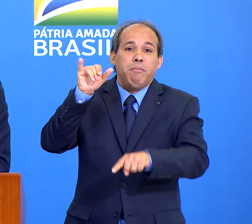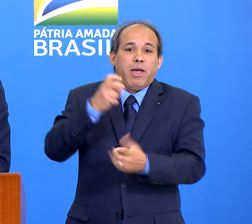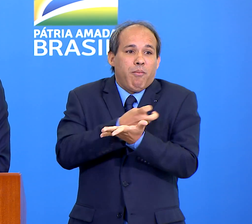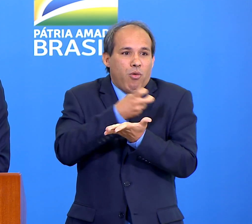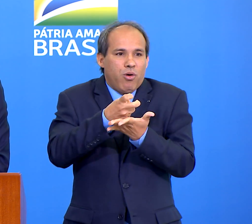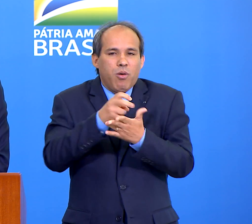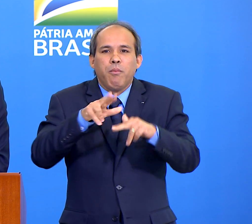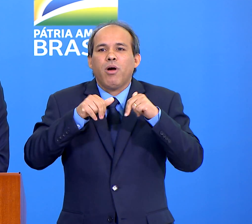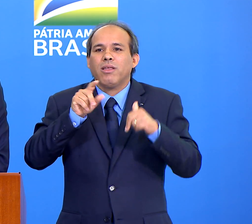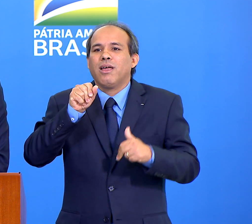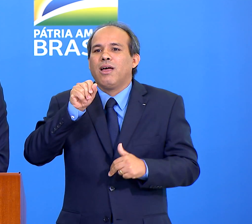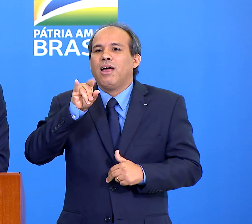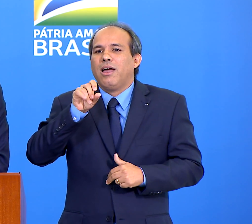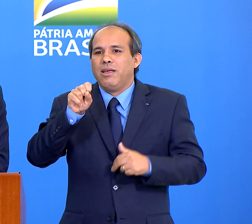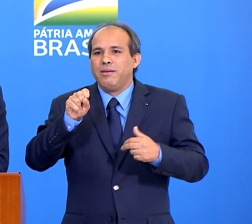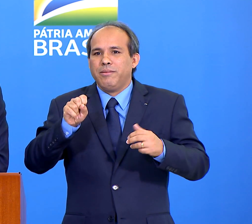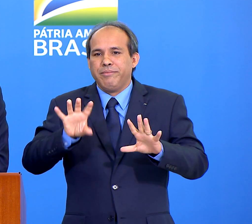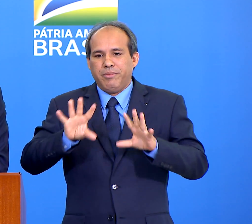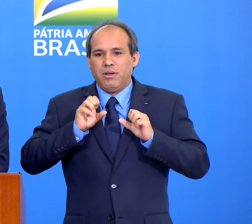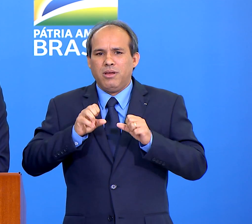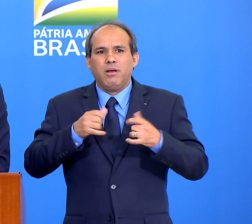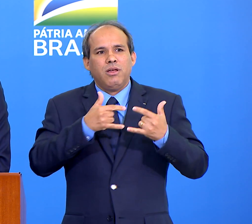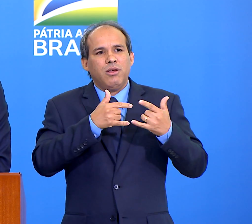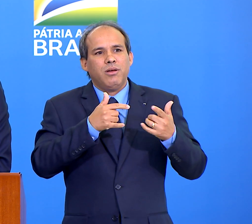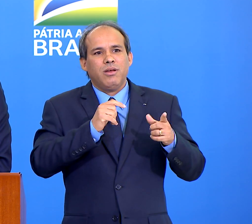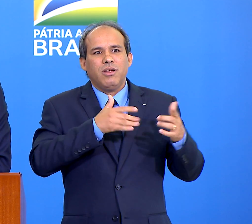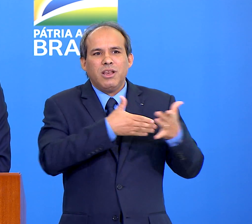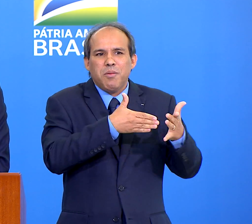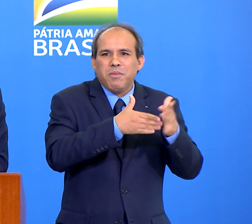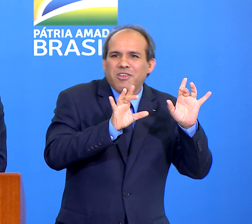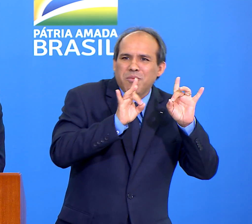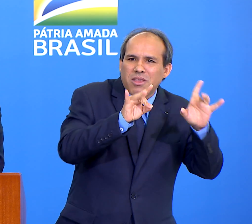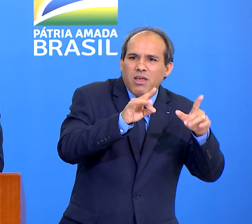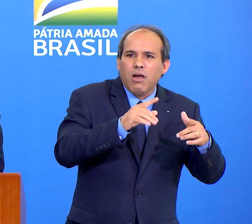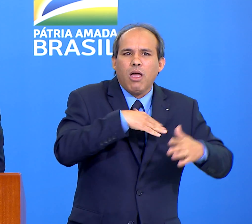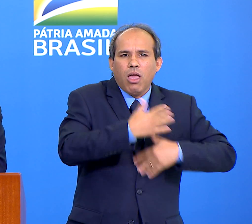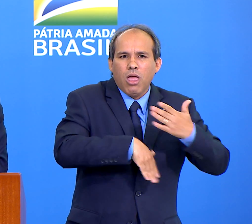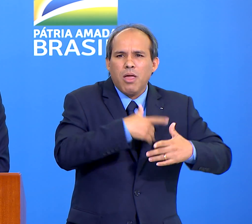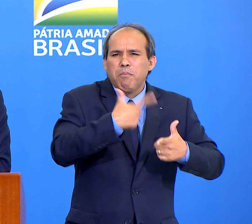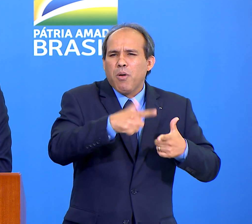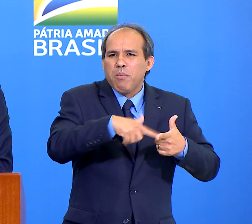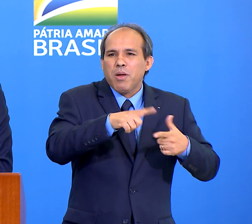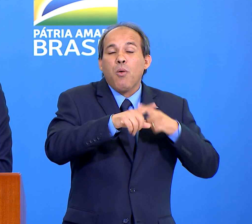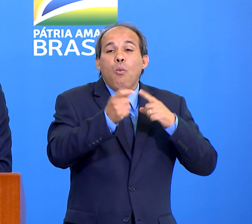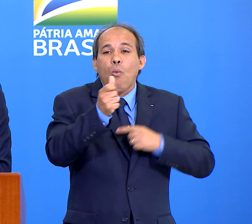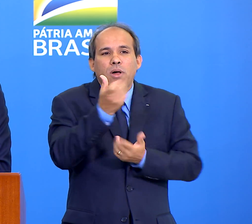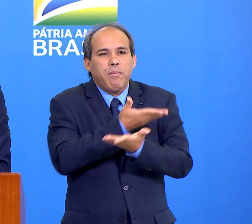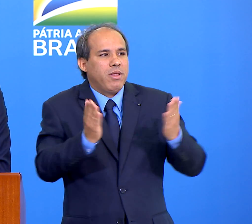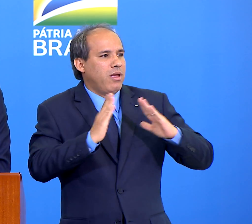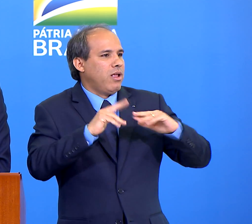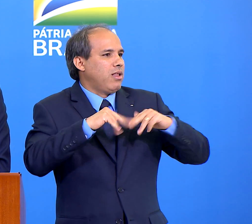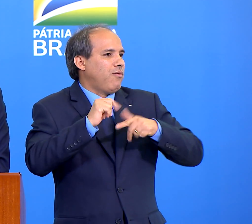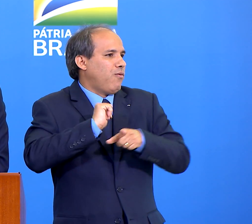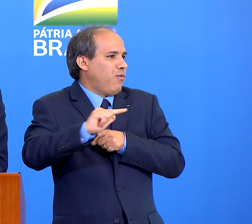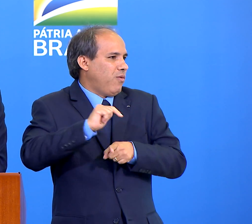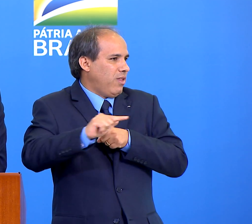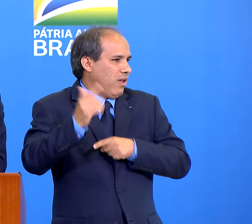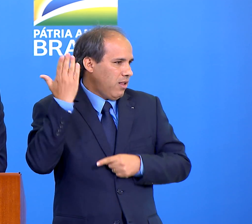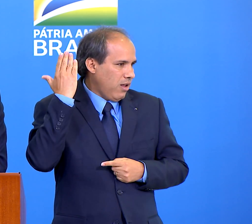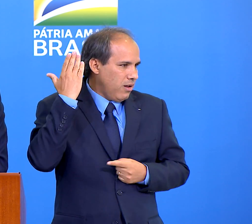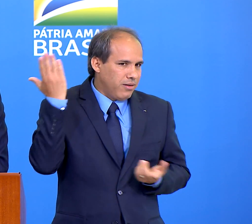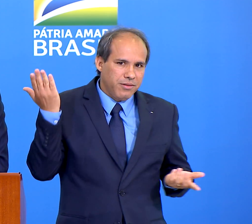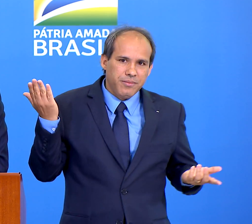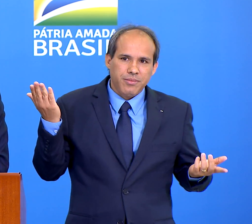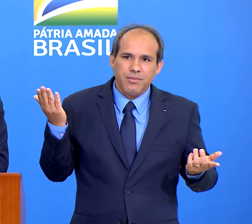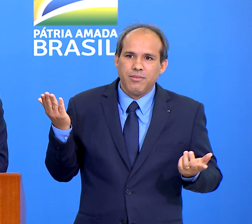diários precisando o cheque especial faz perdendo a casa financiada pelo BNH